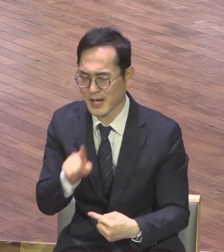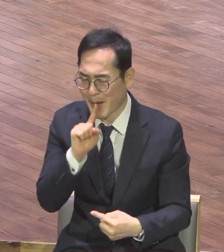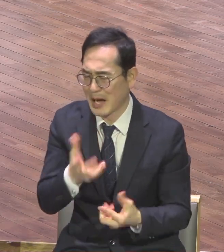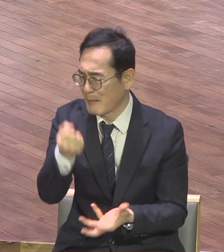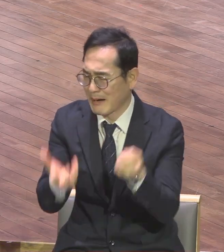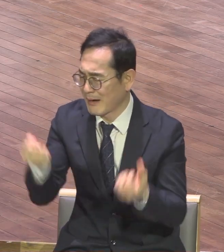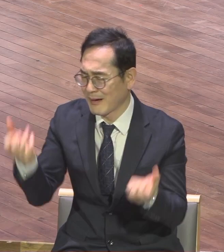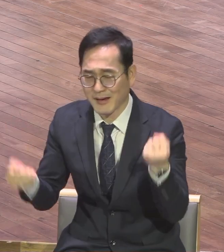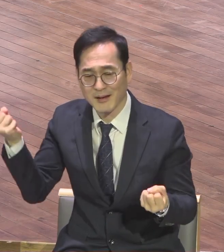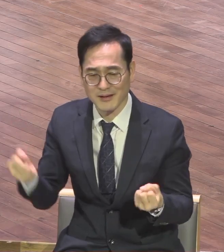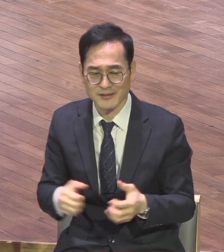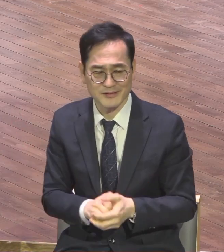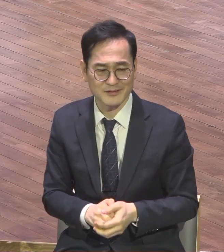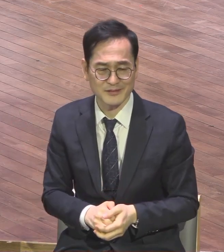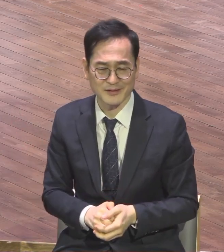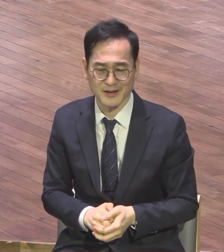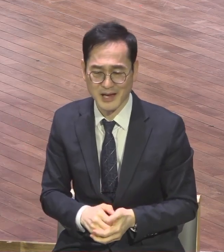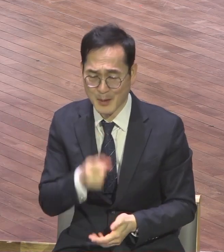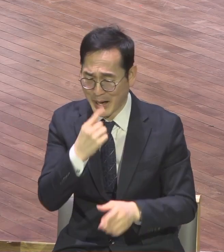아직도 못 믿겠어요?